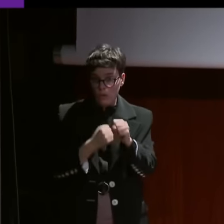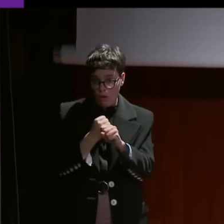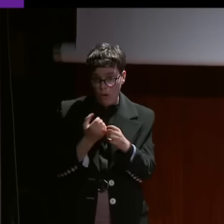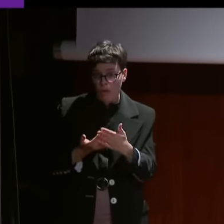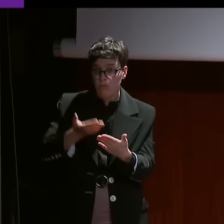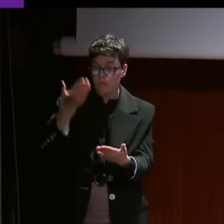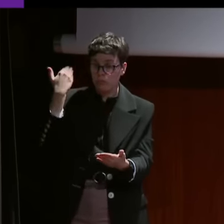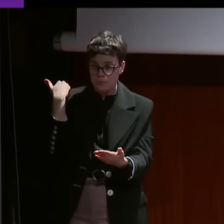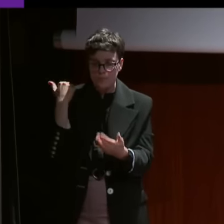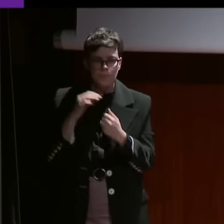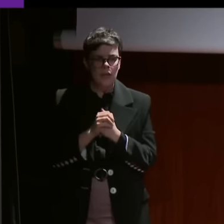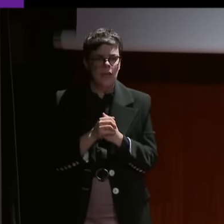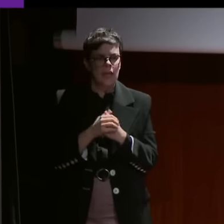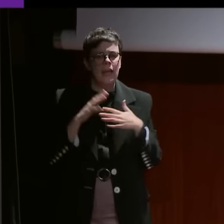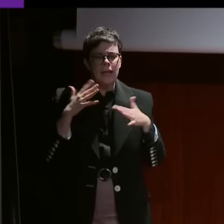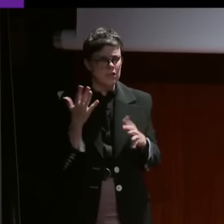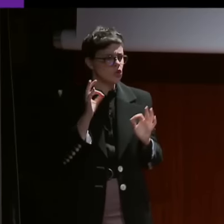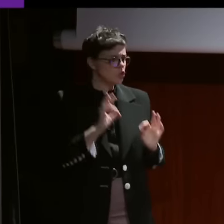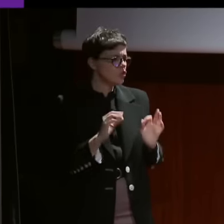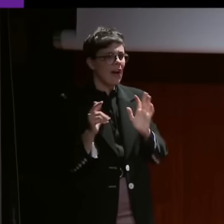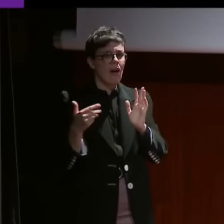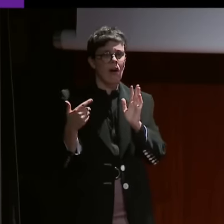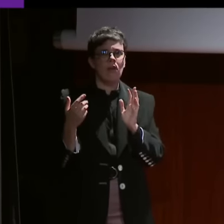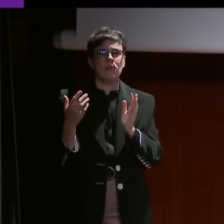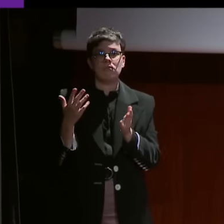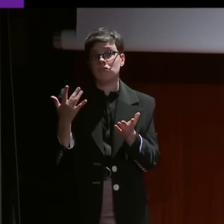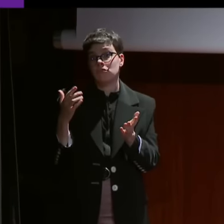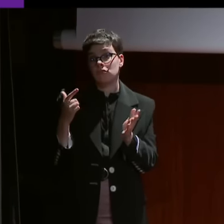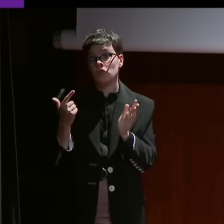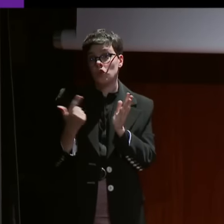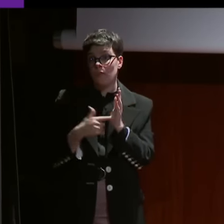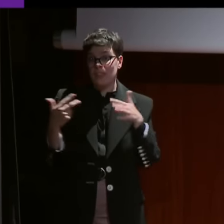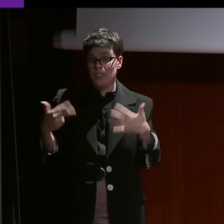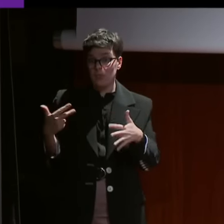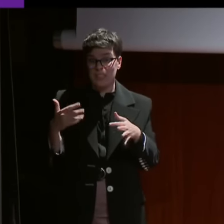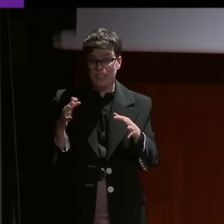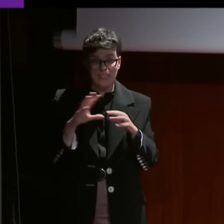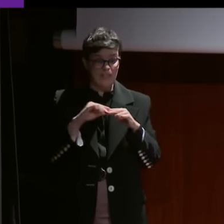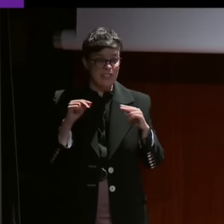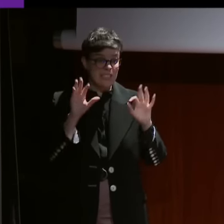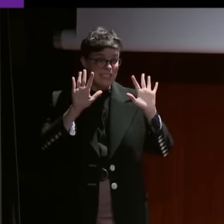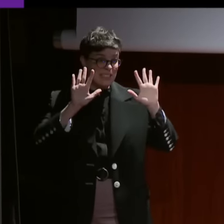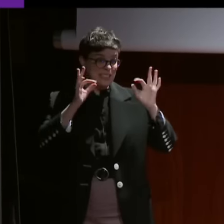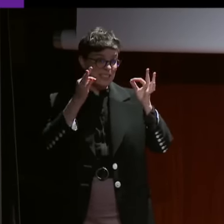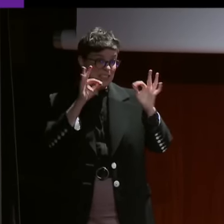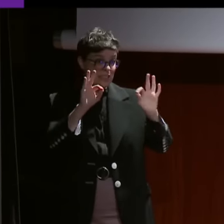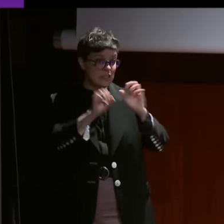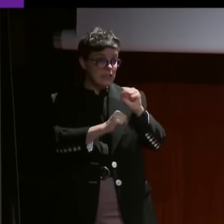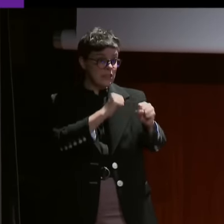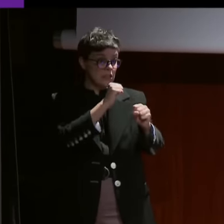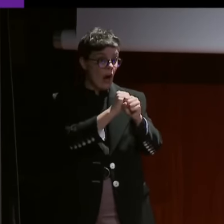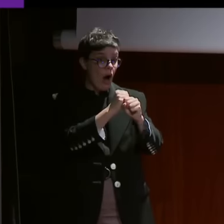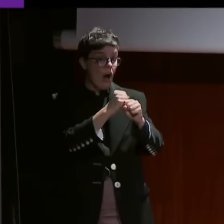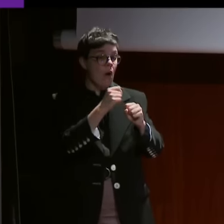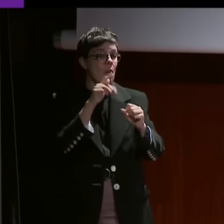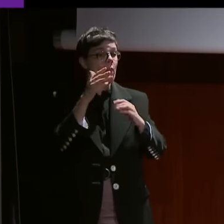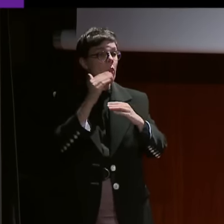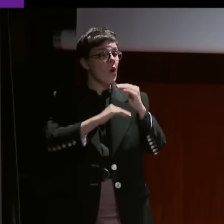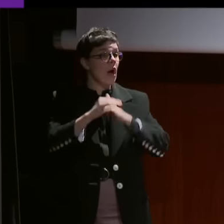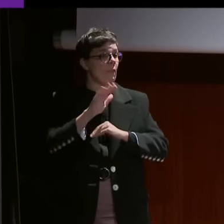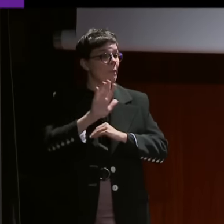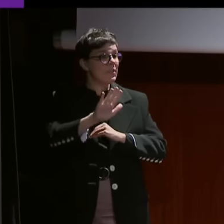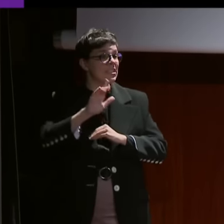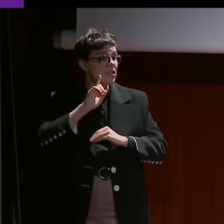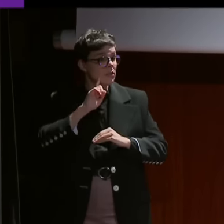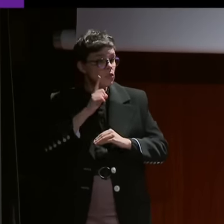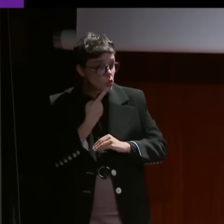Donc, ça fait 14 ans. Et justement, en 2018, ça faisait donc